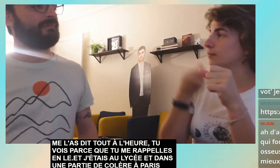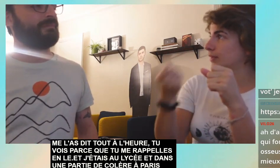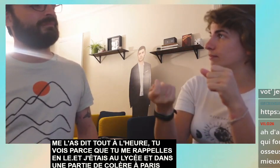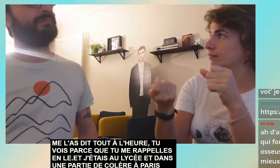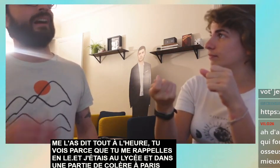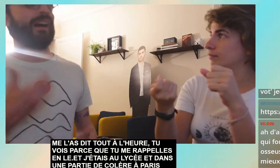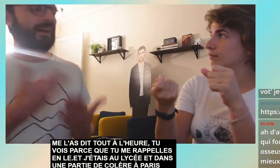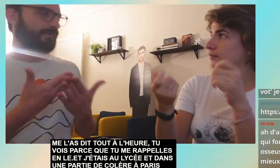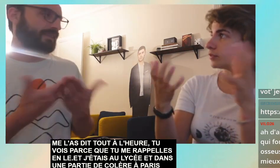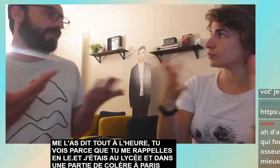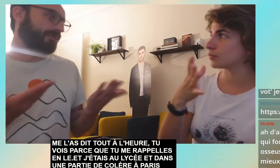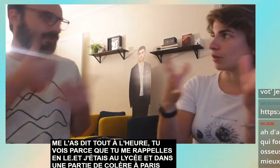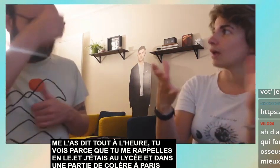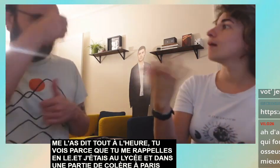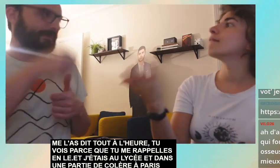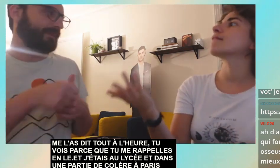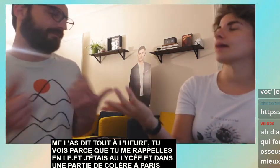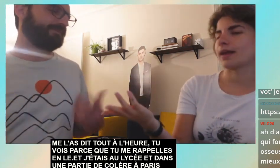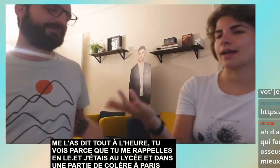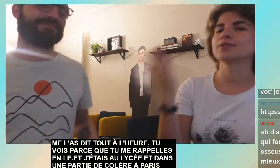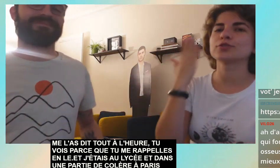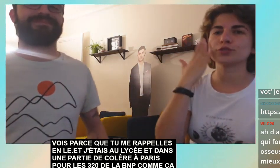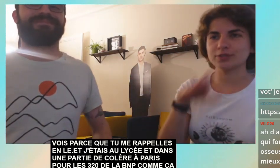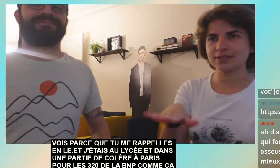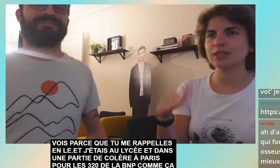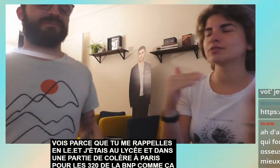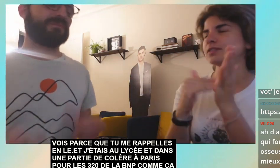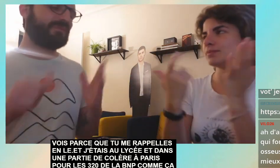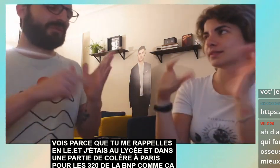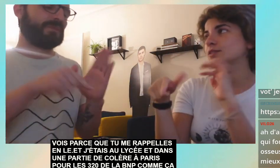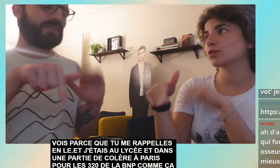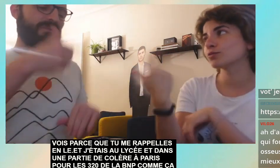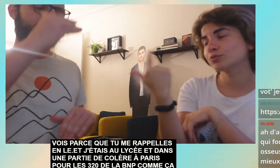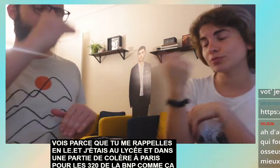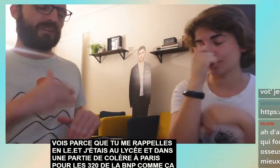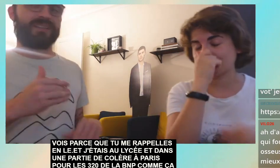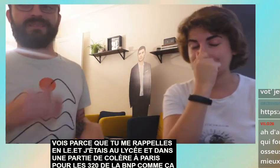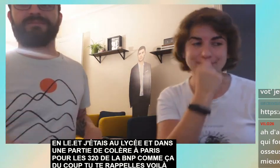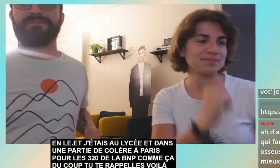Épée. Comme ça, du coup, tu t'en rappelles. Voilà, donc je sais que c'est 2012, 1712. ouais. Voilà.